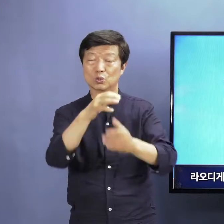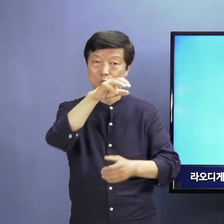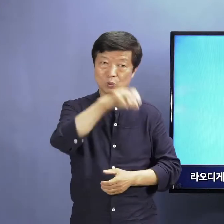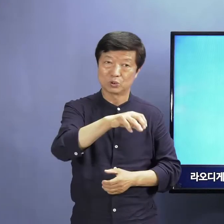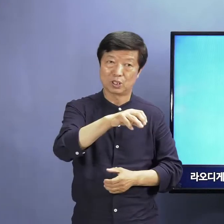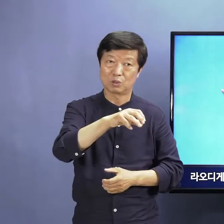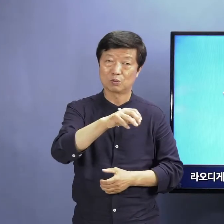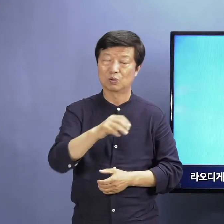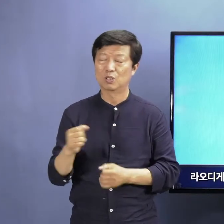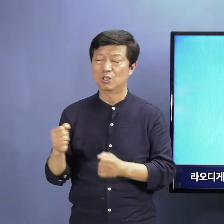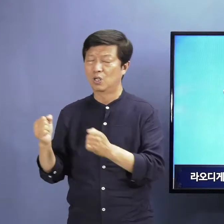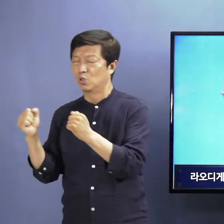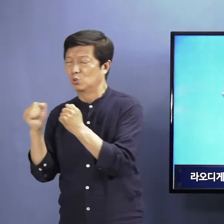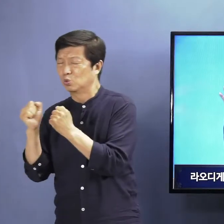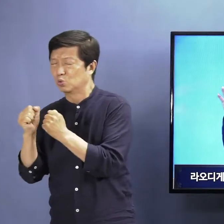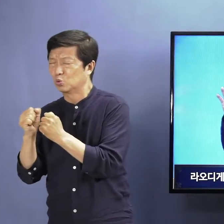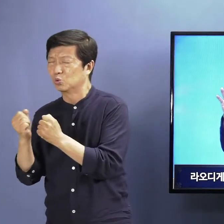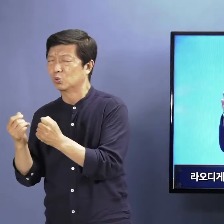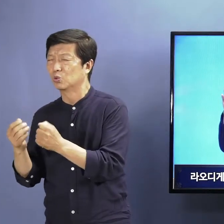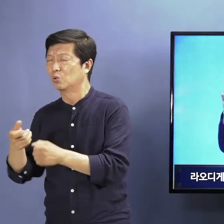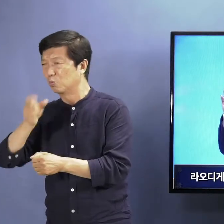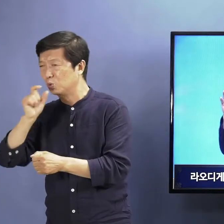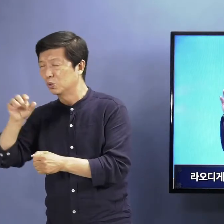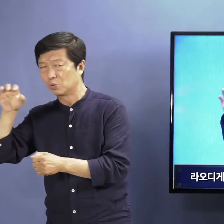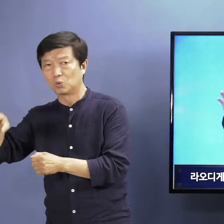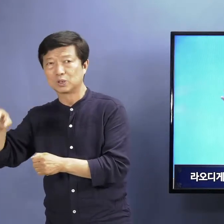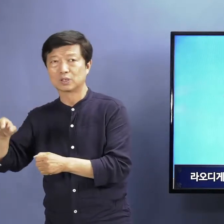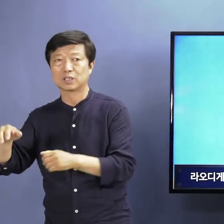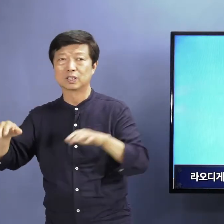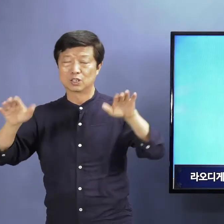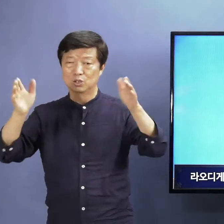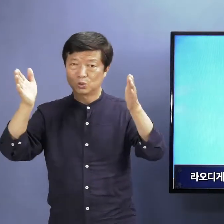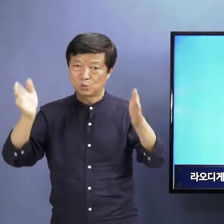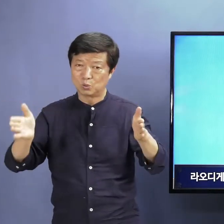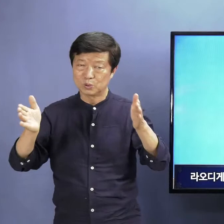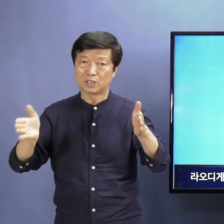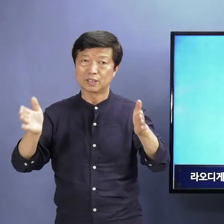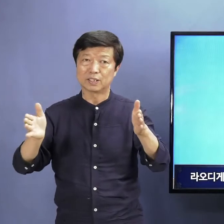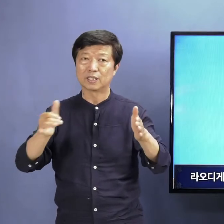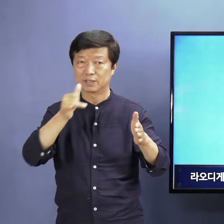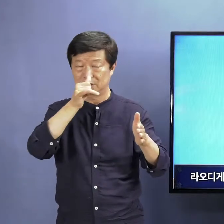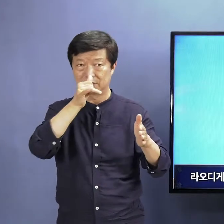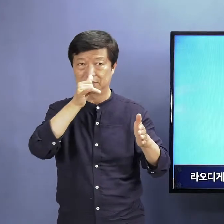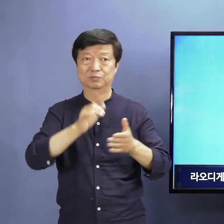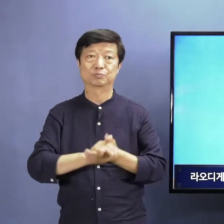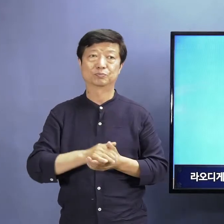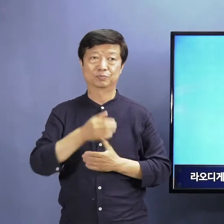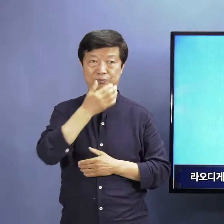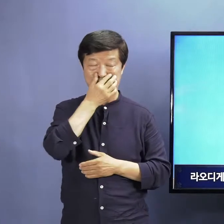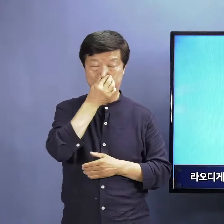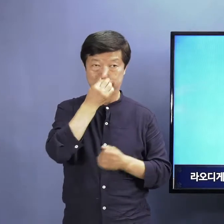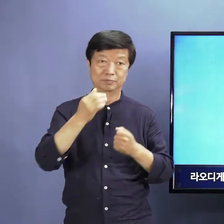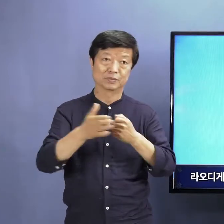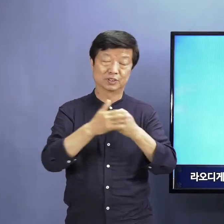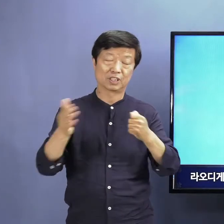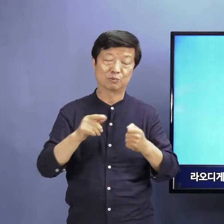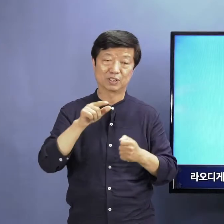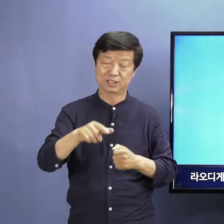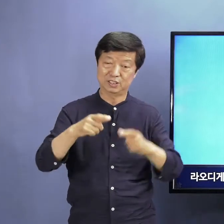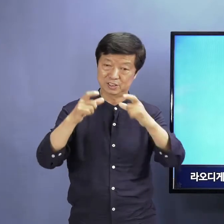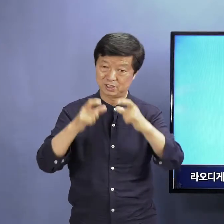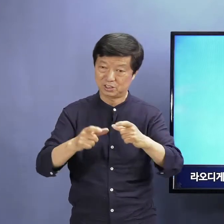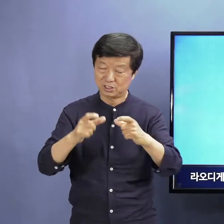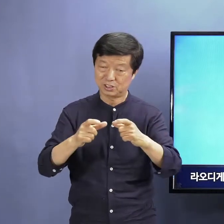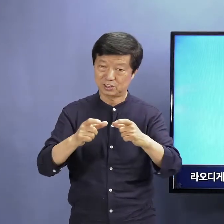그리고 냉천, 찬물이 유명한 골로새 사이에 있기 때문에, 그래서 그 지형을